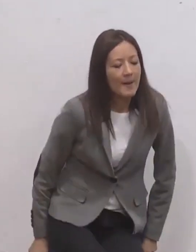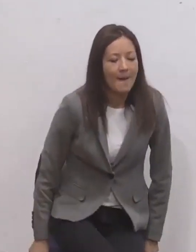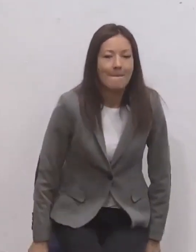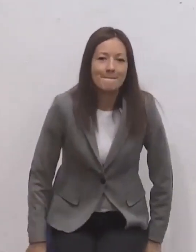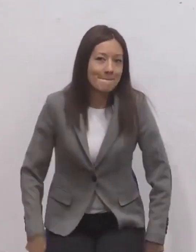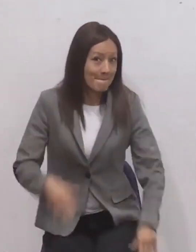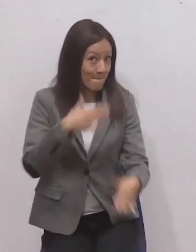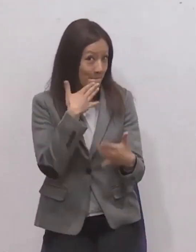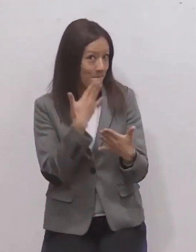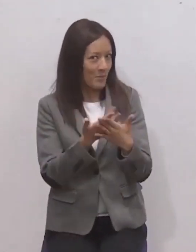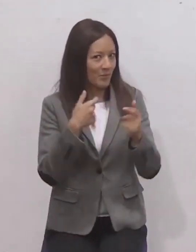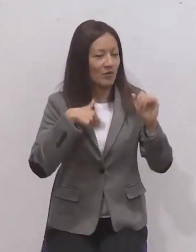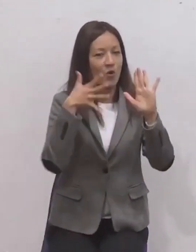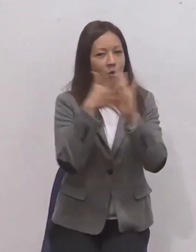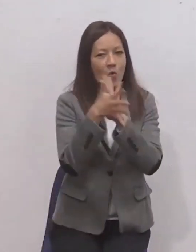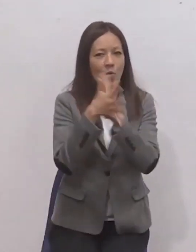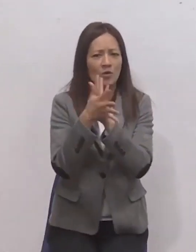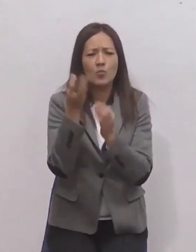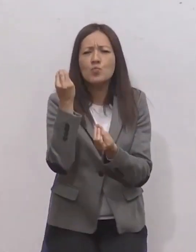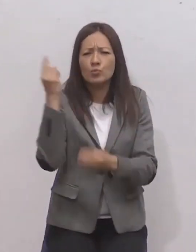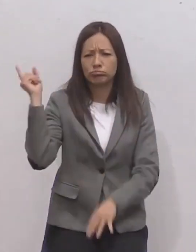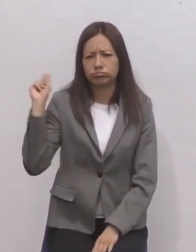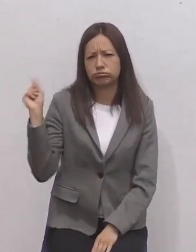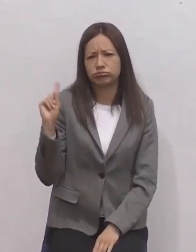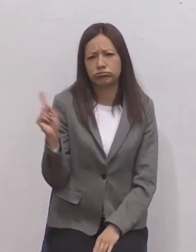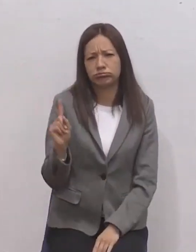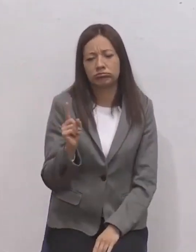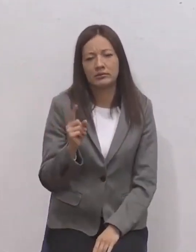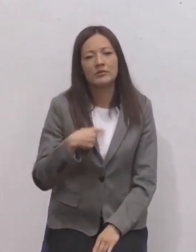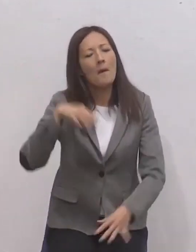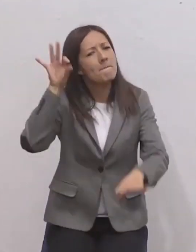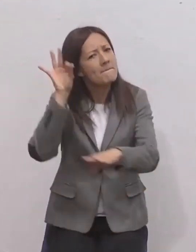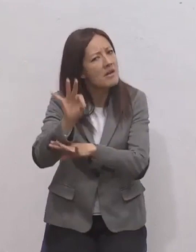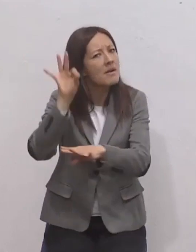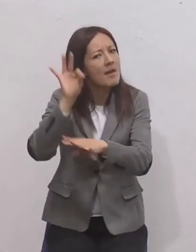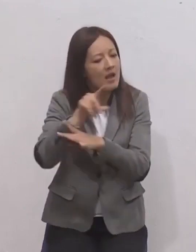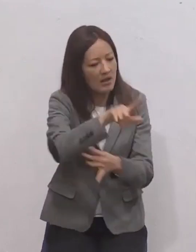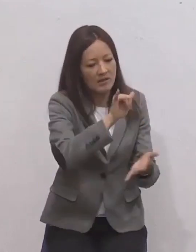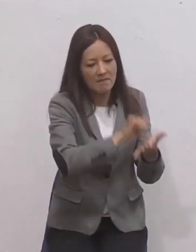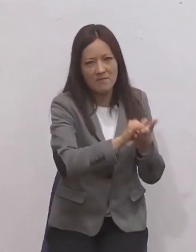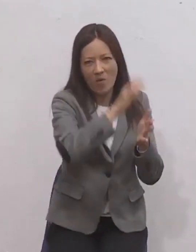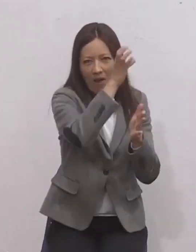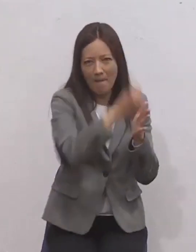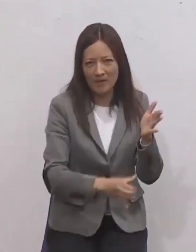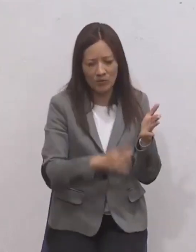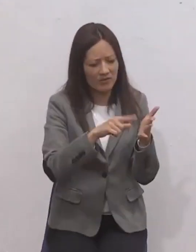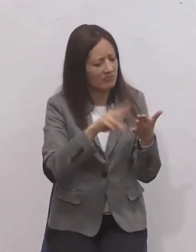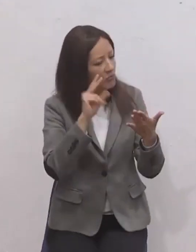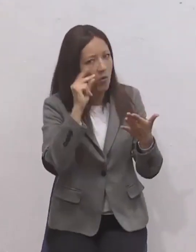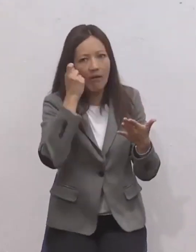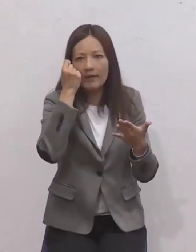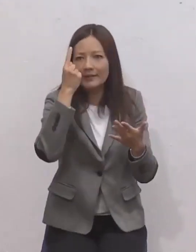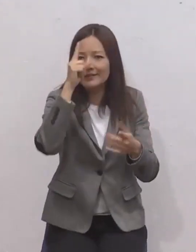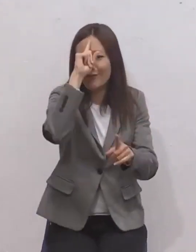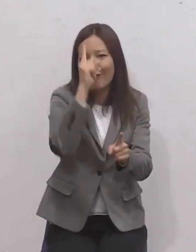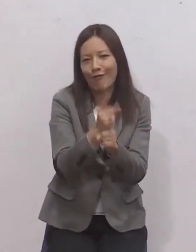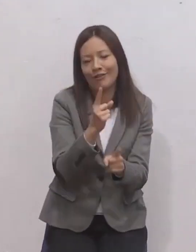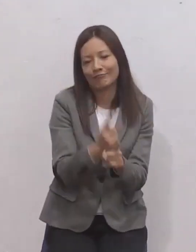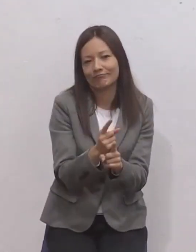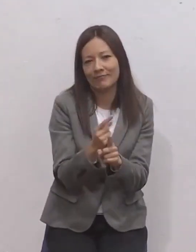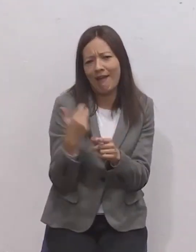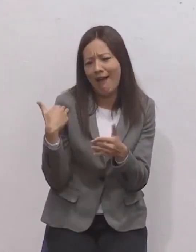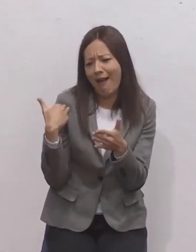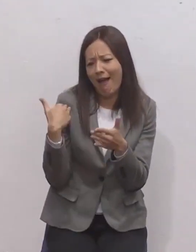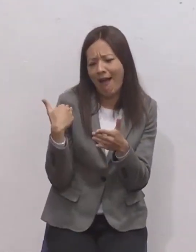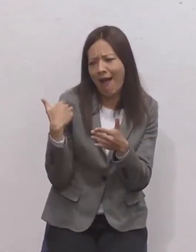Bueno, yo tengo que confesarles que durante muchos años había estado predicando esta porción de la Escritura sin un entendimiento correcto.